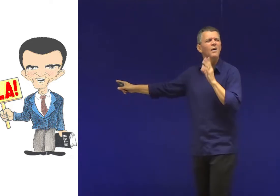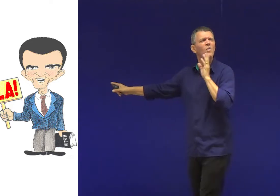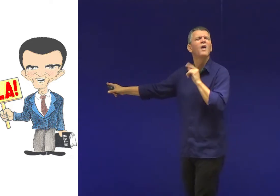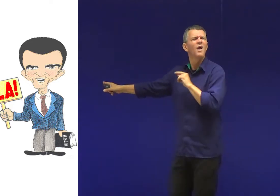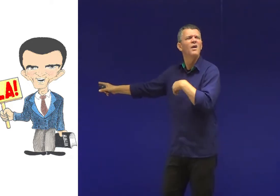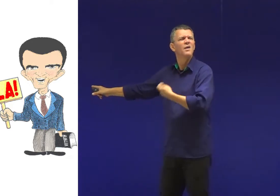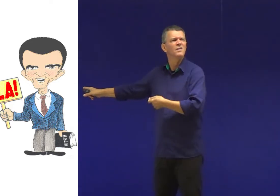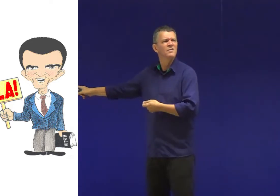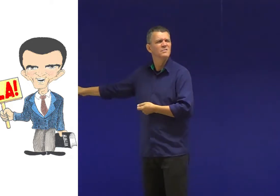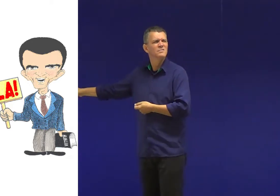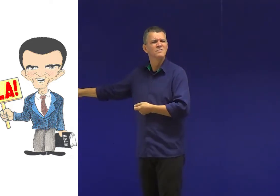Quem é essa pessoa?